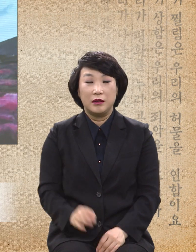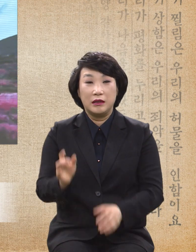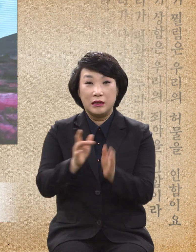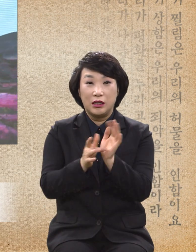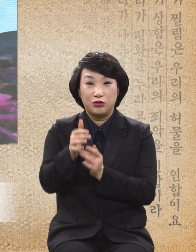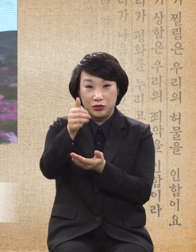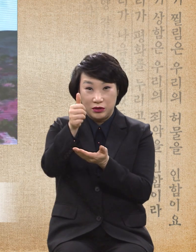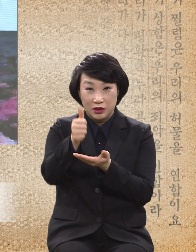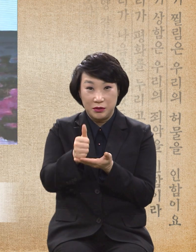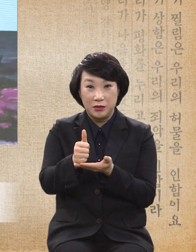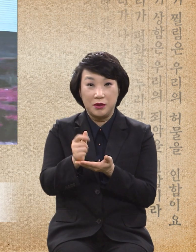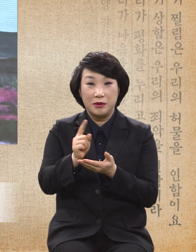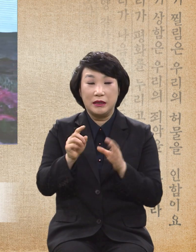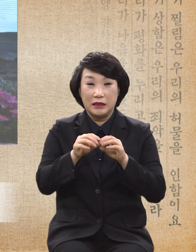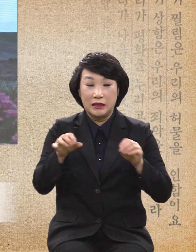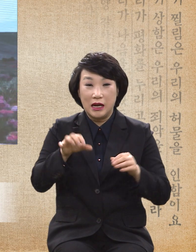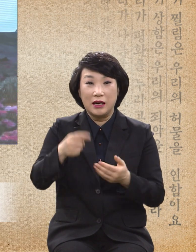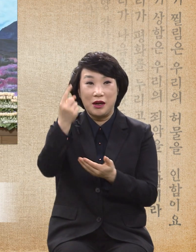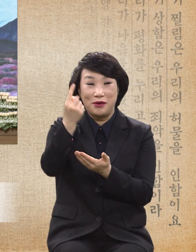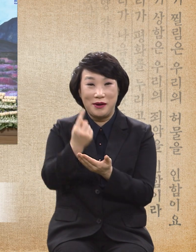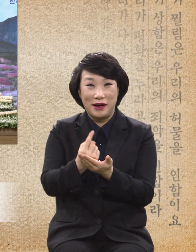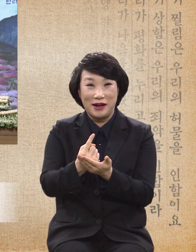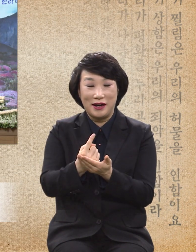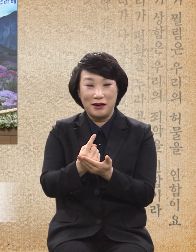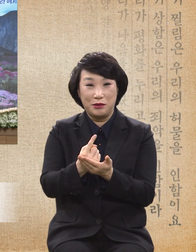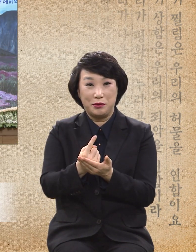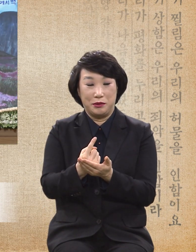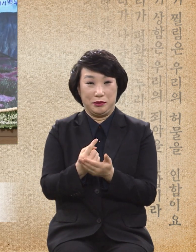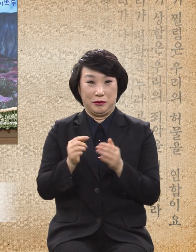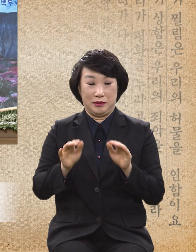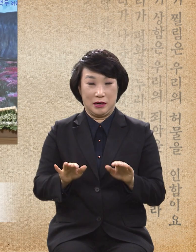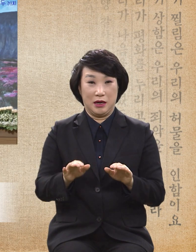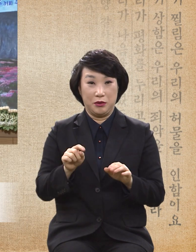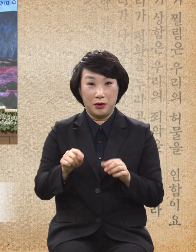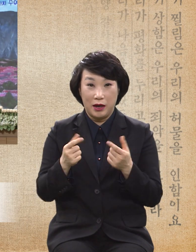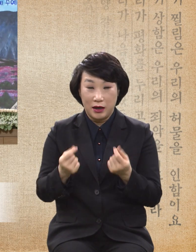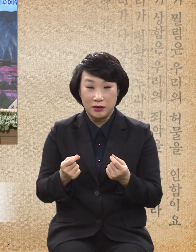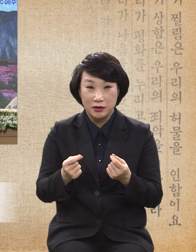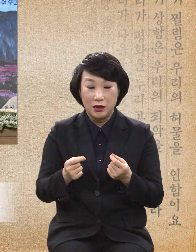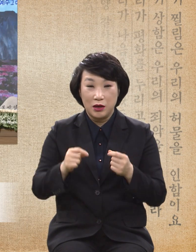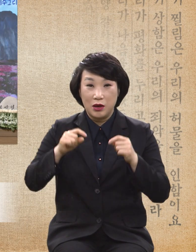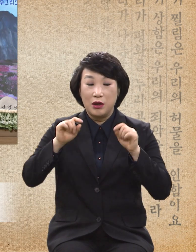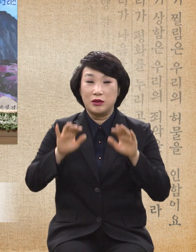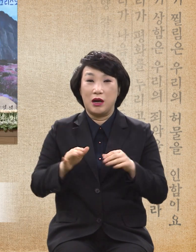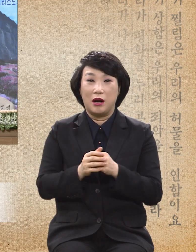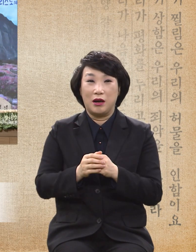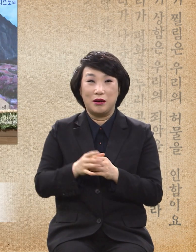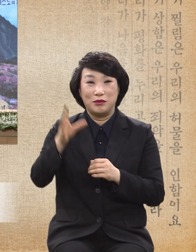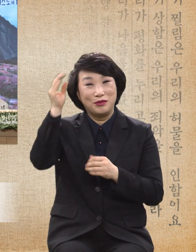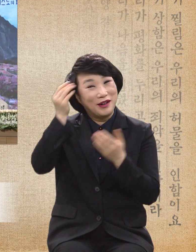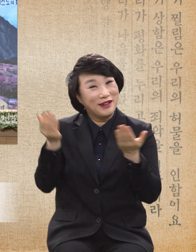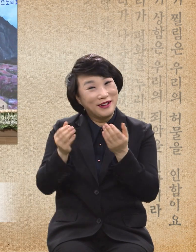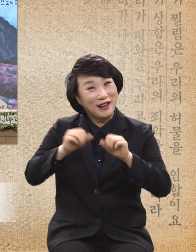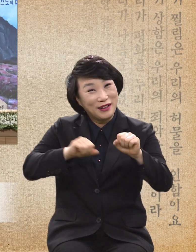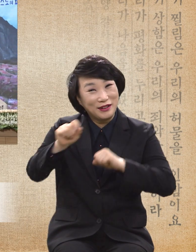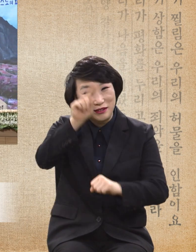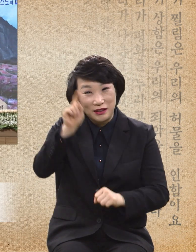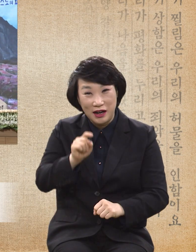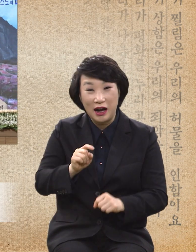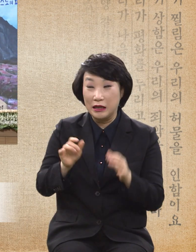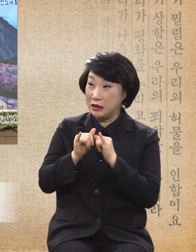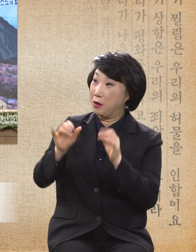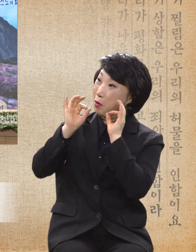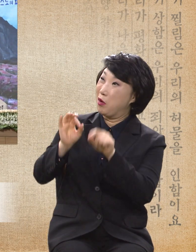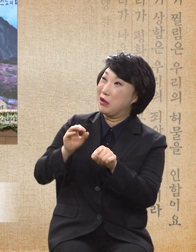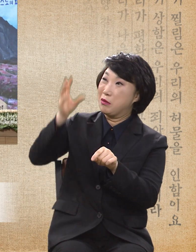예수님은 이 땅에 오셔서 그렇게 미련한 짓을 했나? 사람들이 볼 때